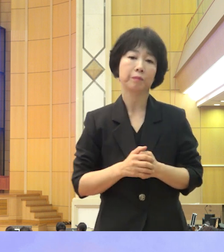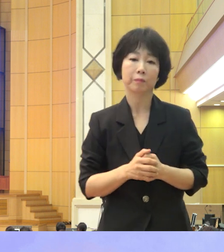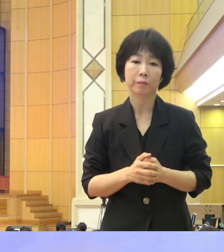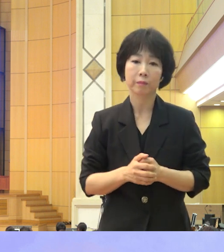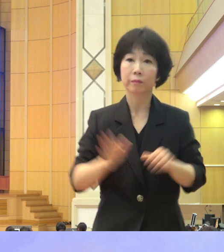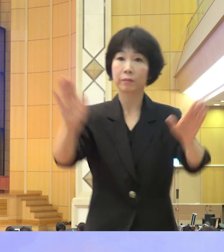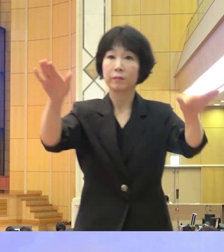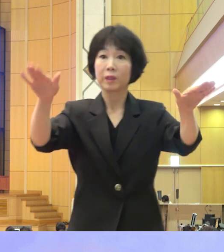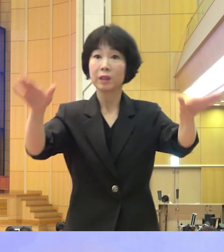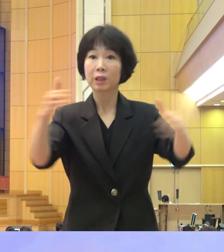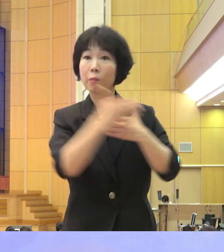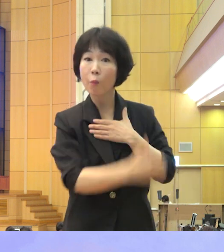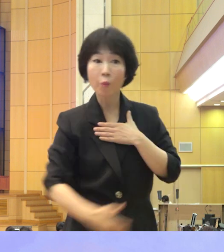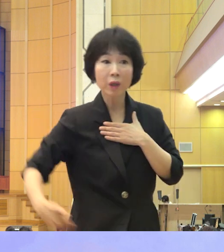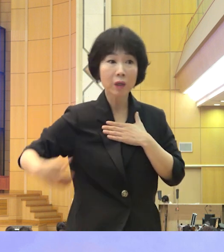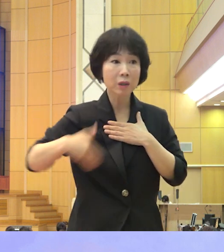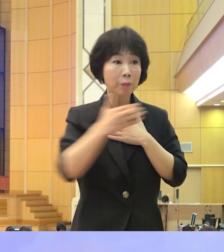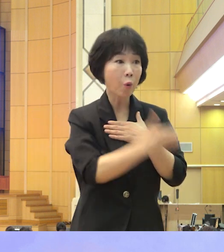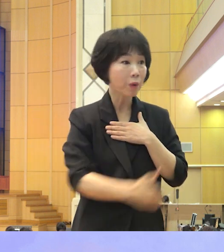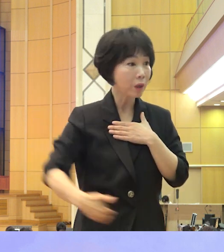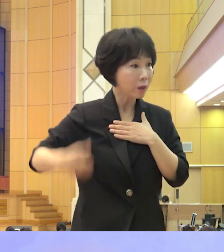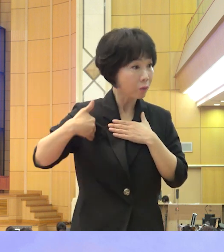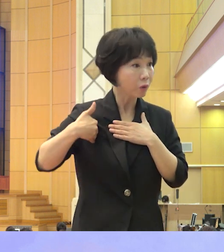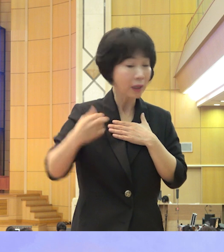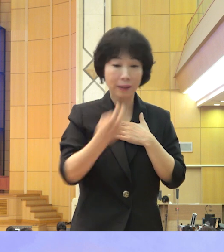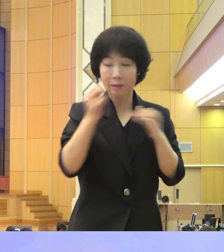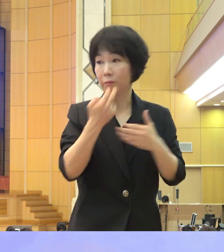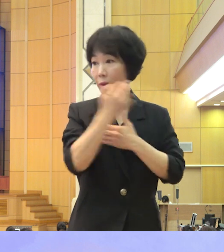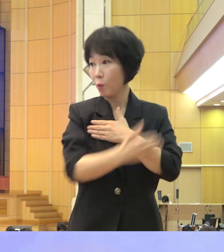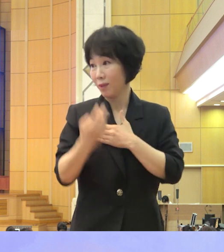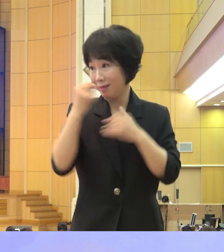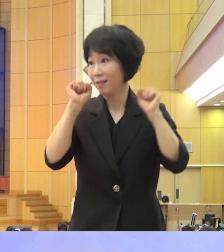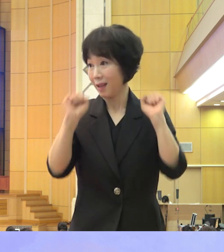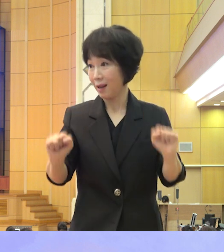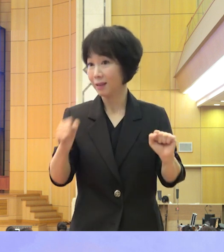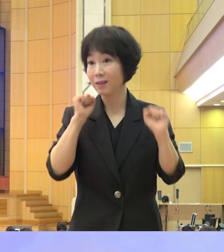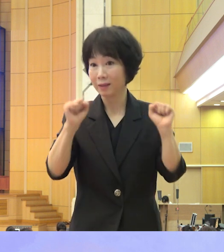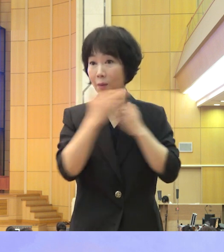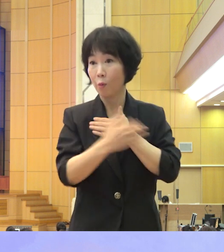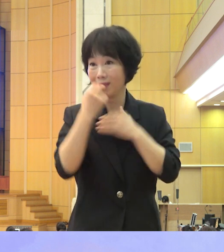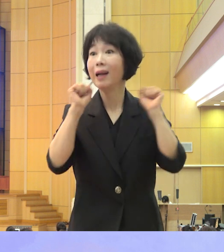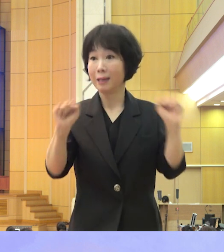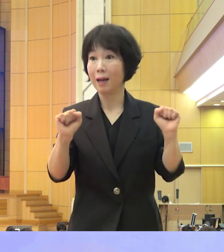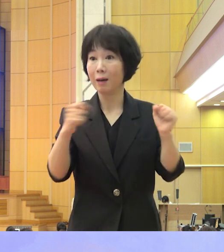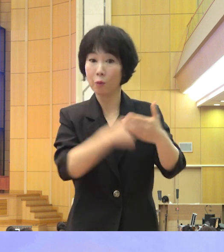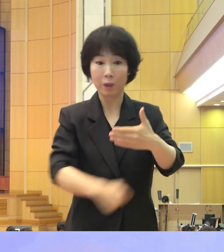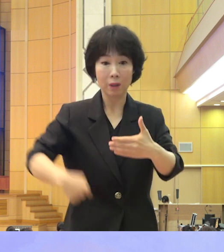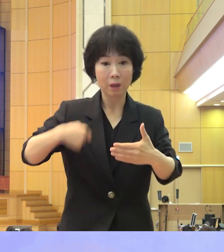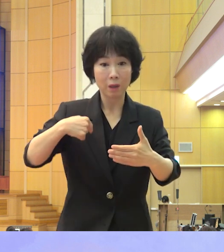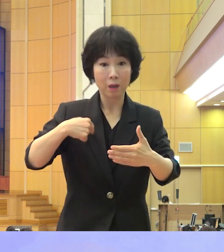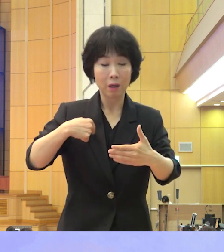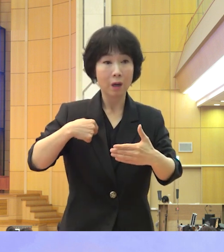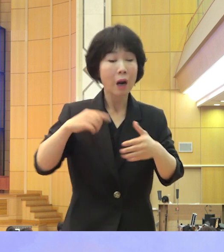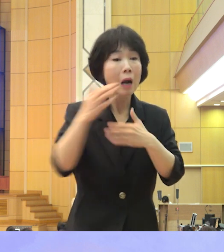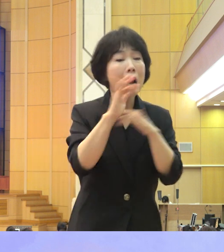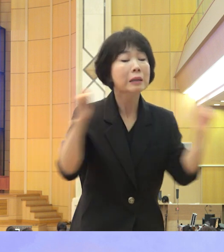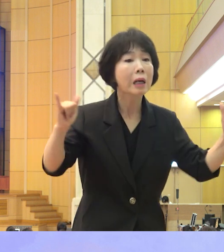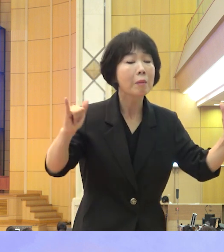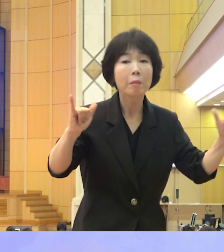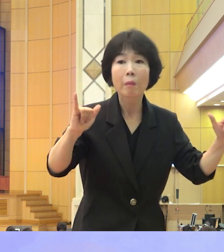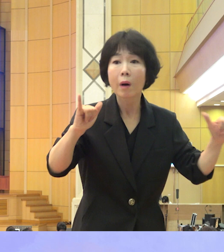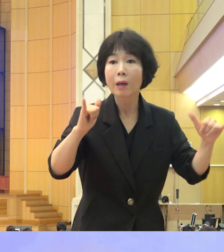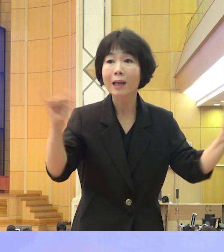우리 육체가 지금 살고 있는 것은 이제 한마디로 말하면 인명은